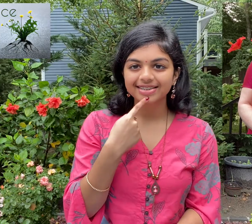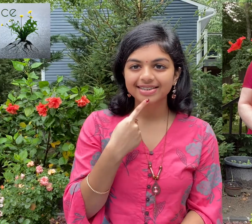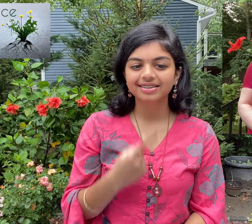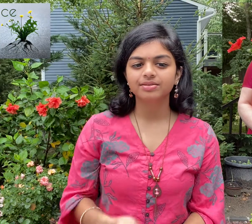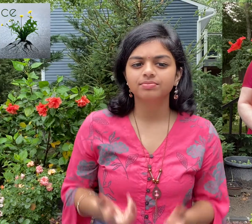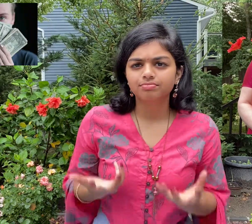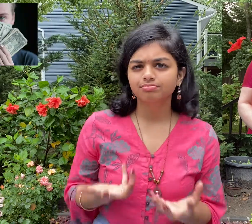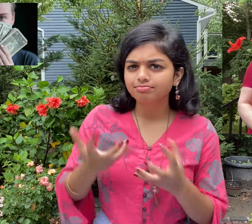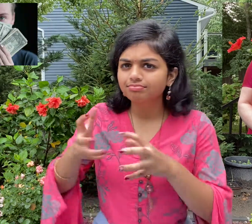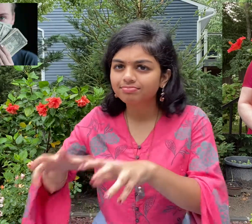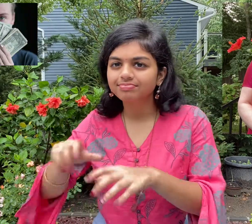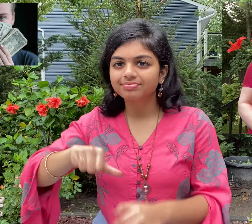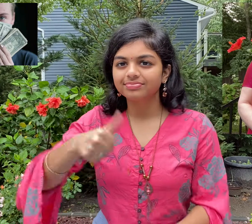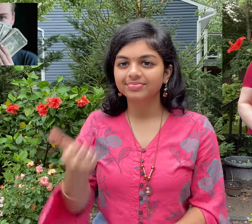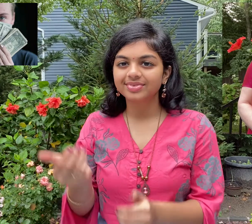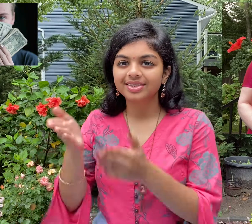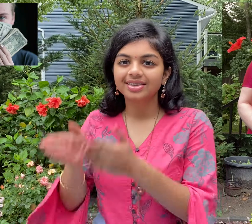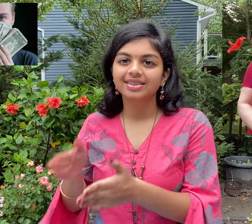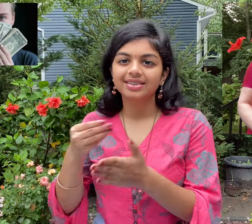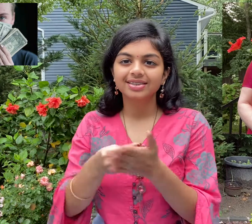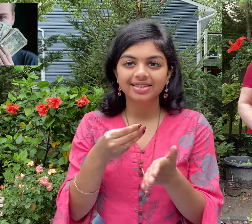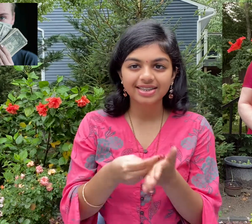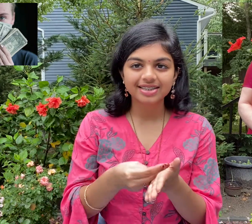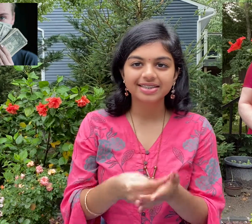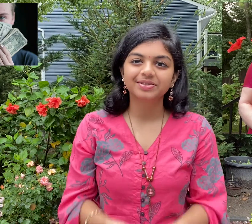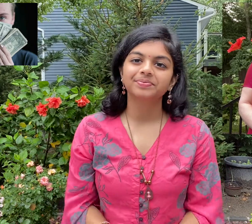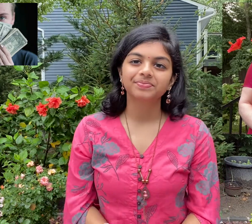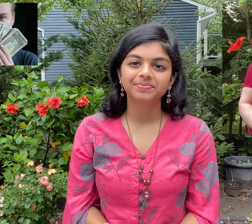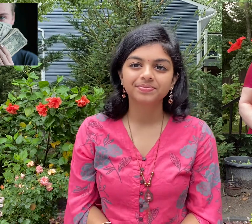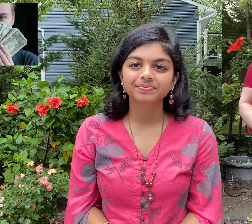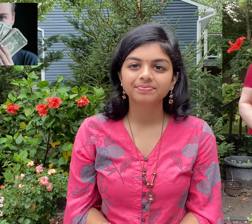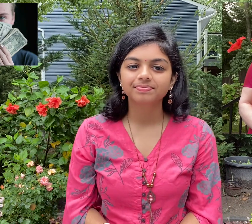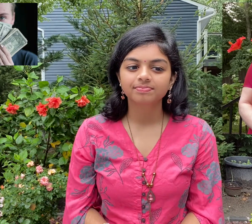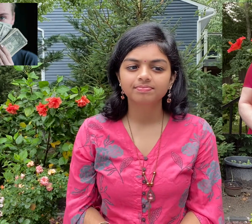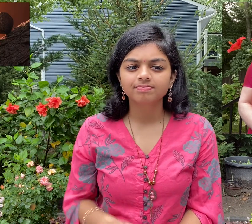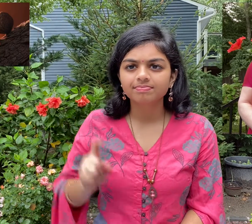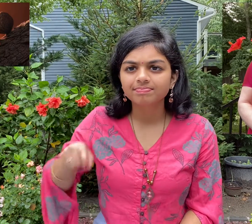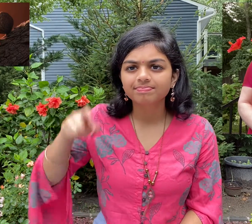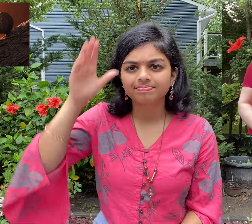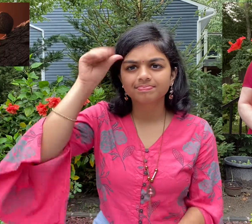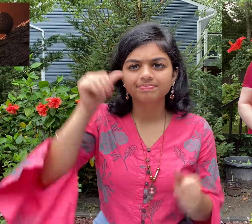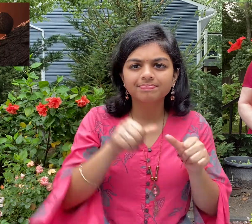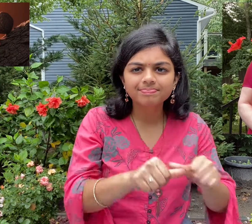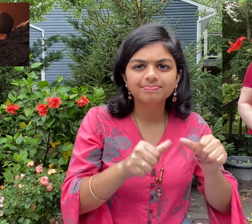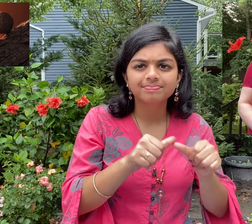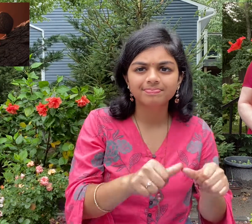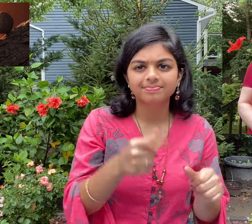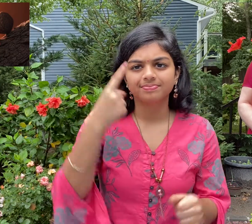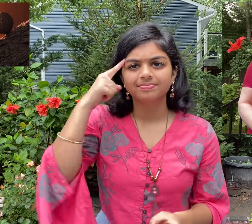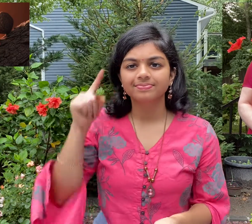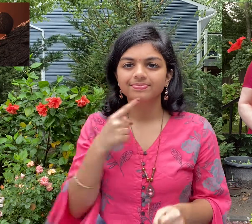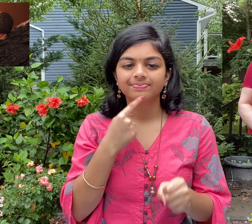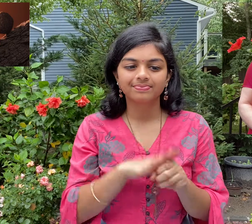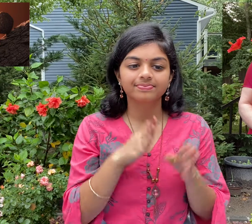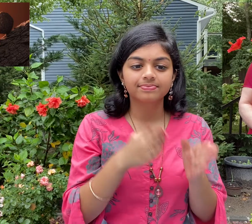Sharanange Paradhana Vanolle Nimba. Chala,